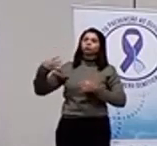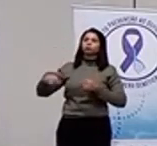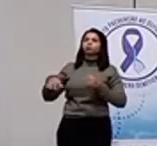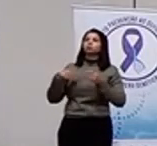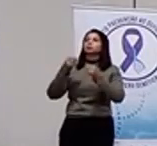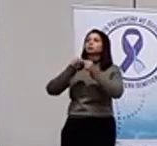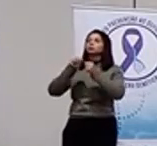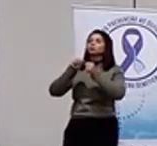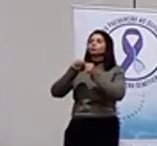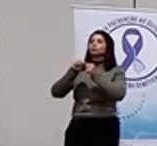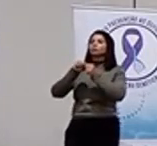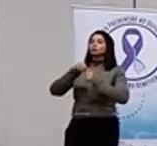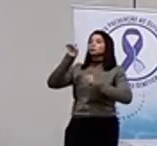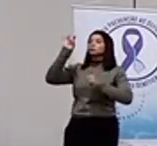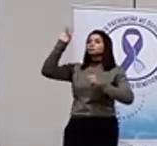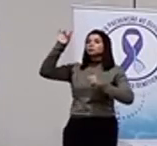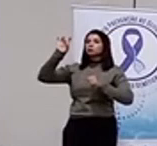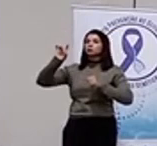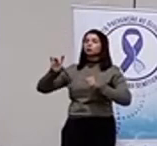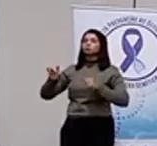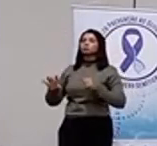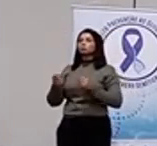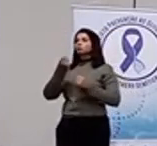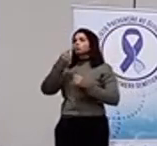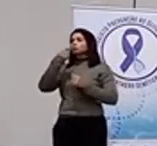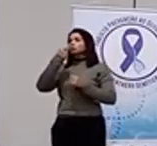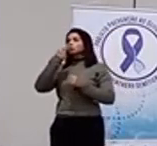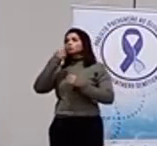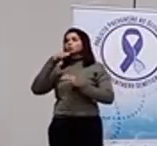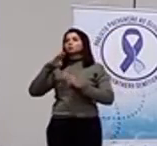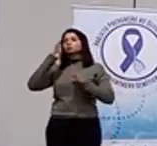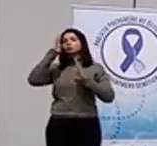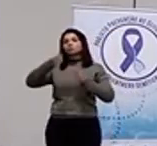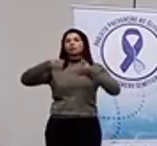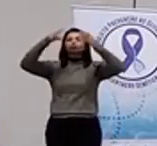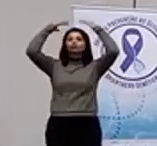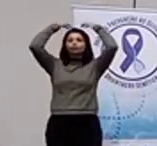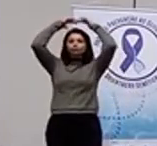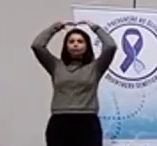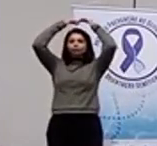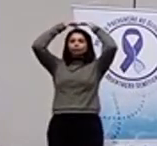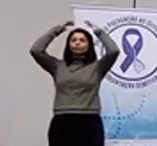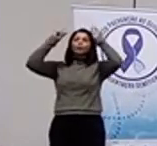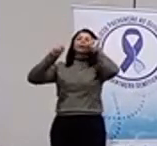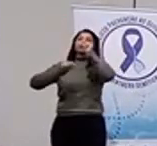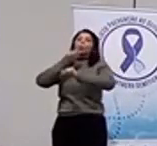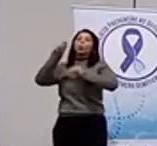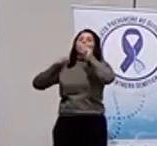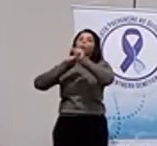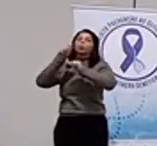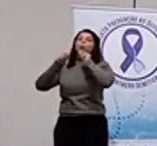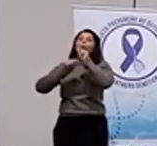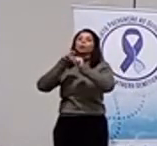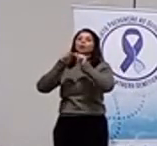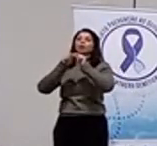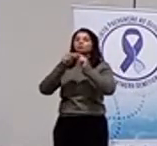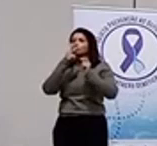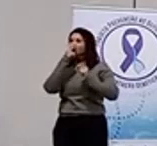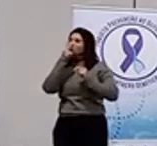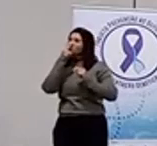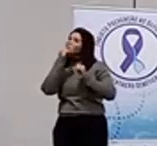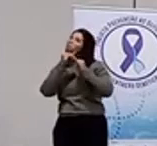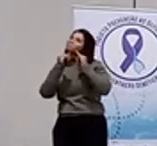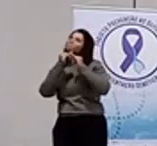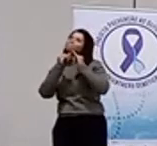feitos, especialmente em quê? Em remédios que você tem que colocar direto no cérebro. Porque nesse caso, o cérebro mais parecido com o nosso acaba